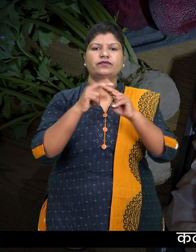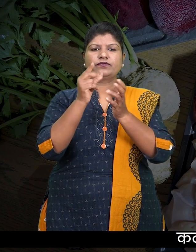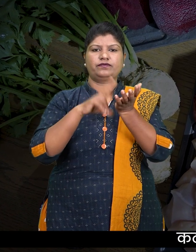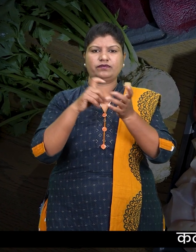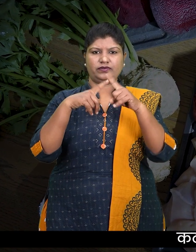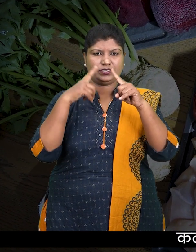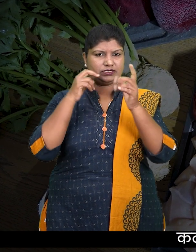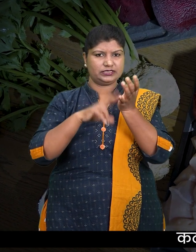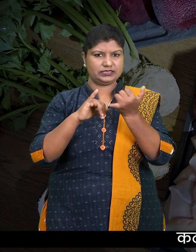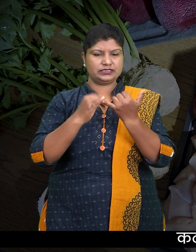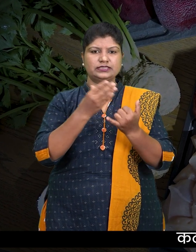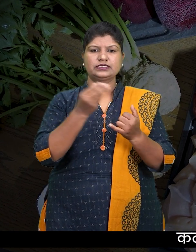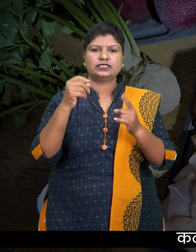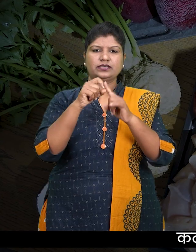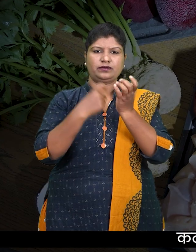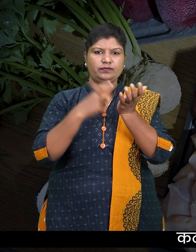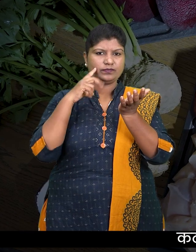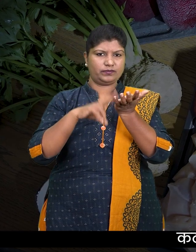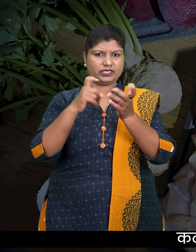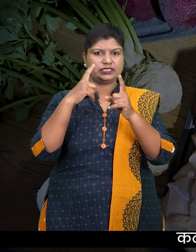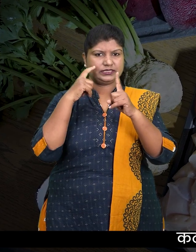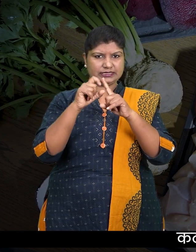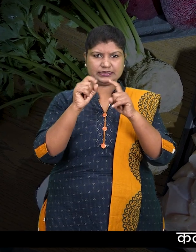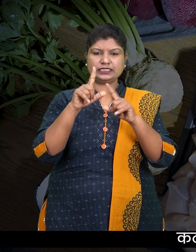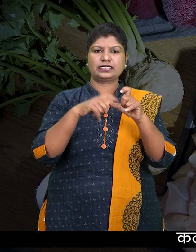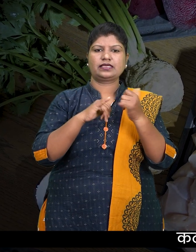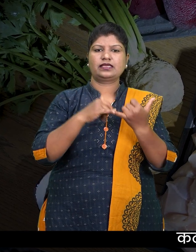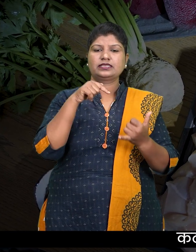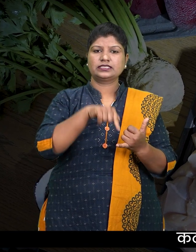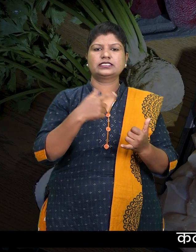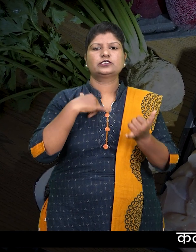कठोर आहार के कार्य और मुख्य स्रोत।